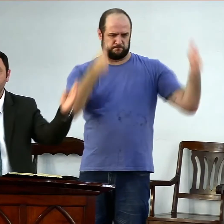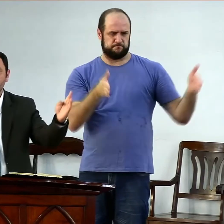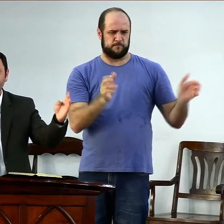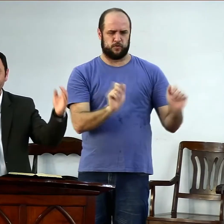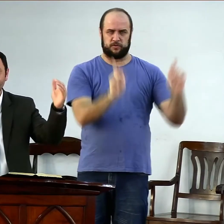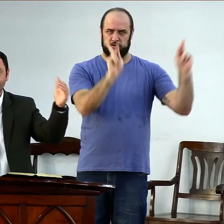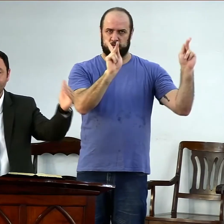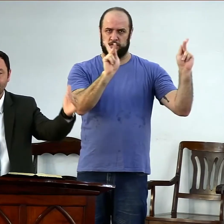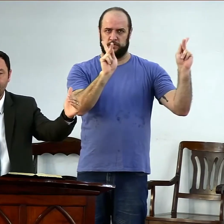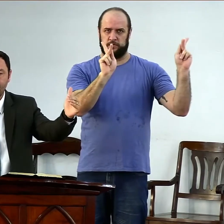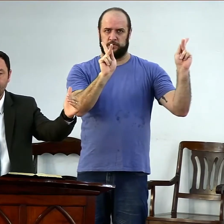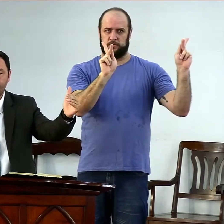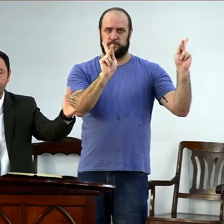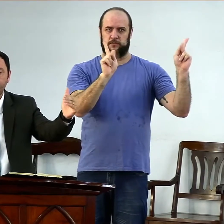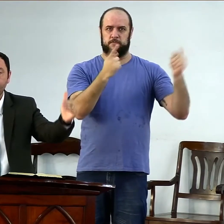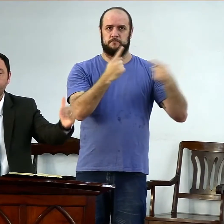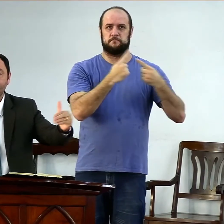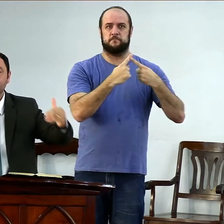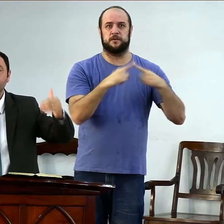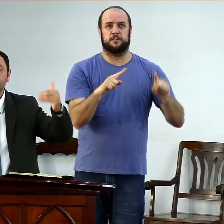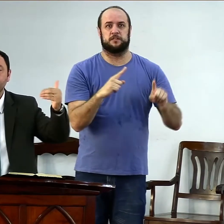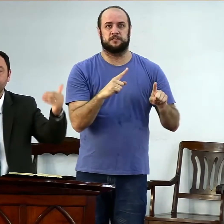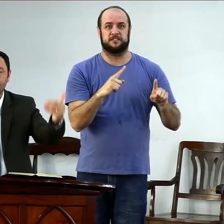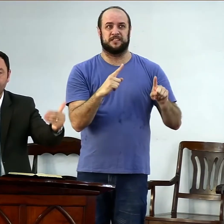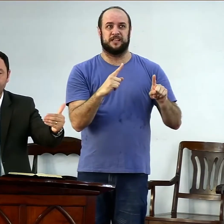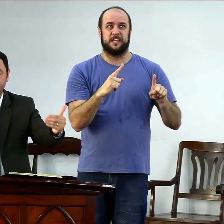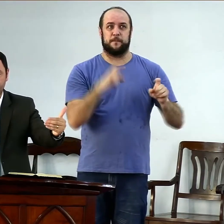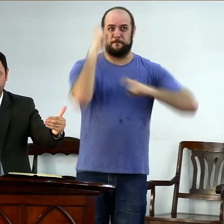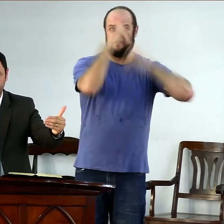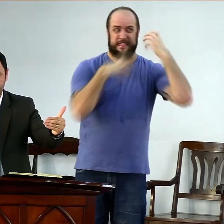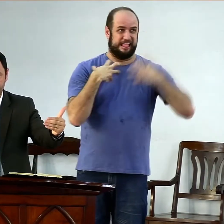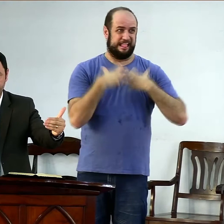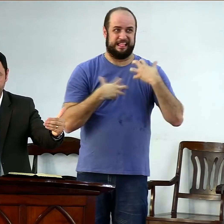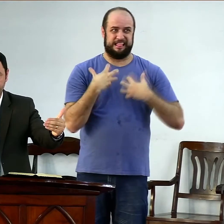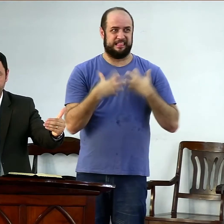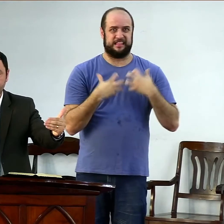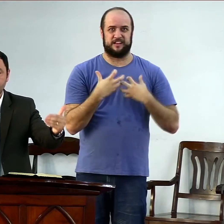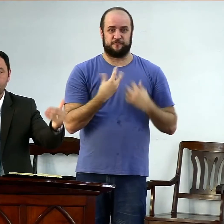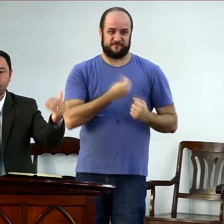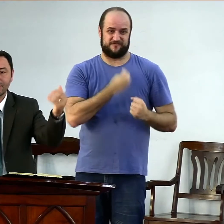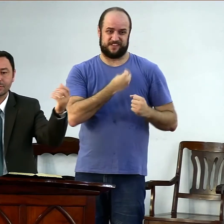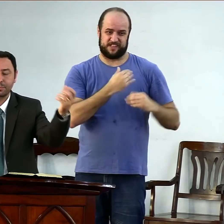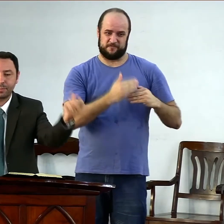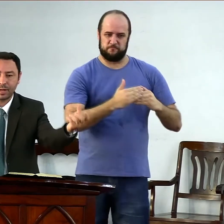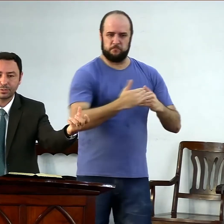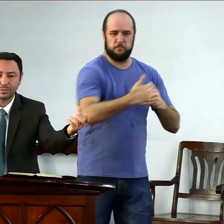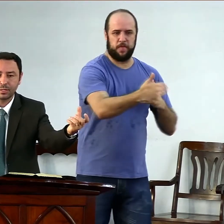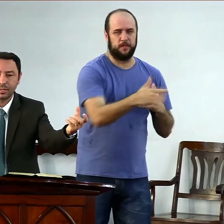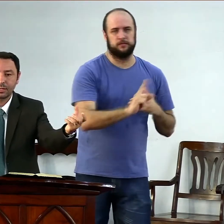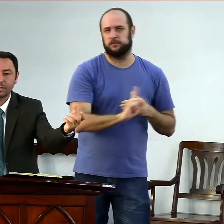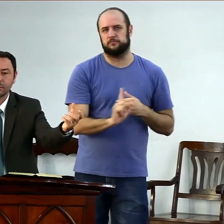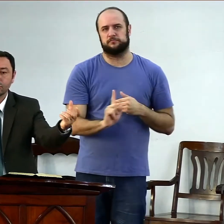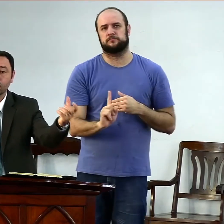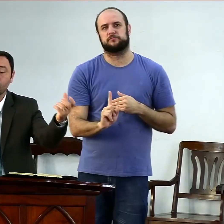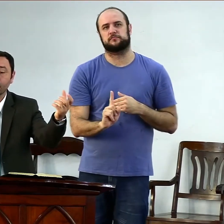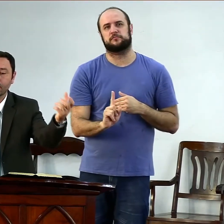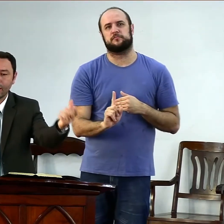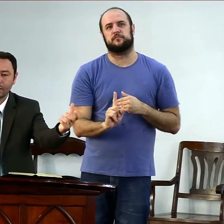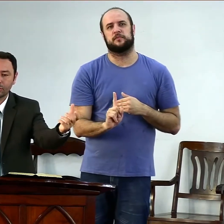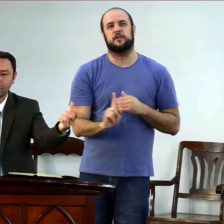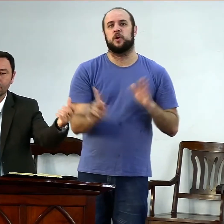isso não vai acrescentar mais um dia para você. Isso só faz parte